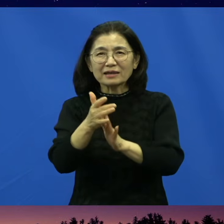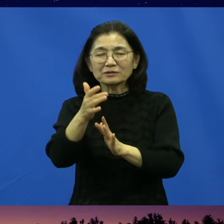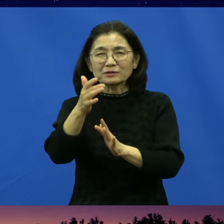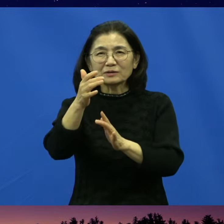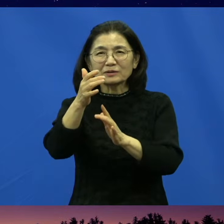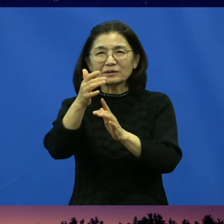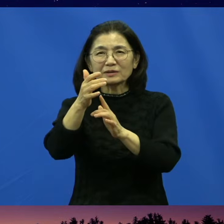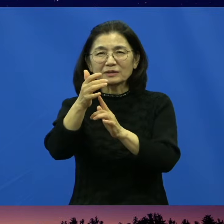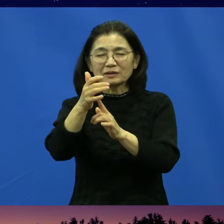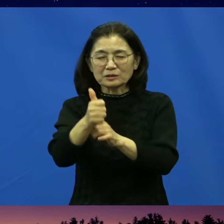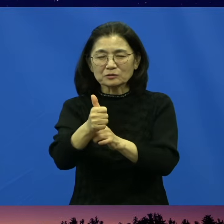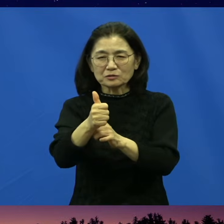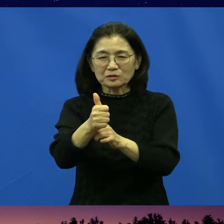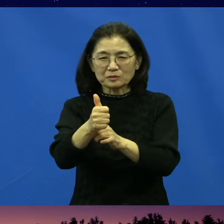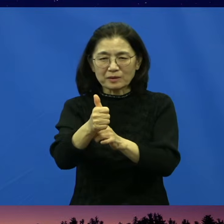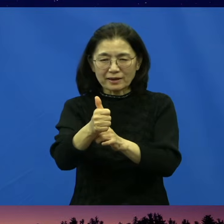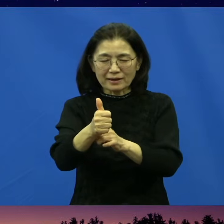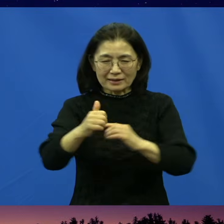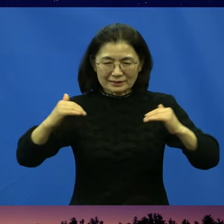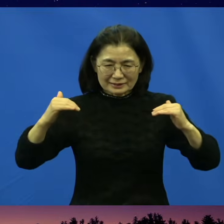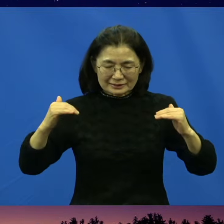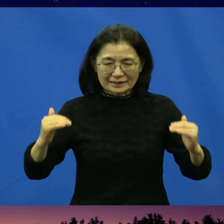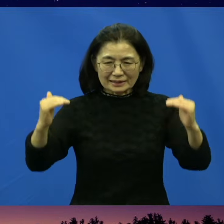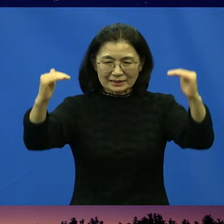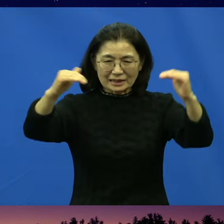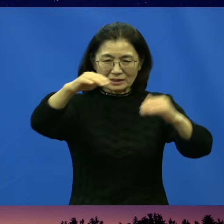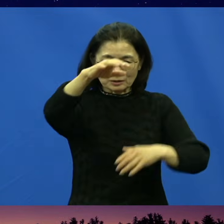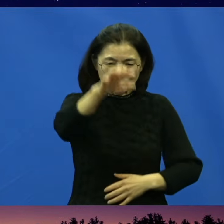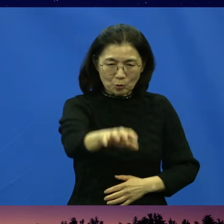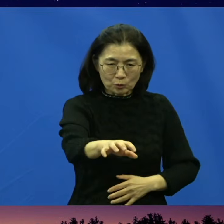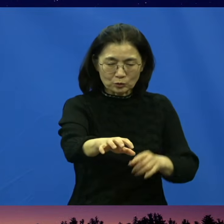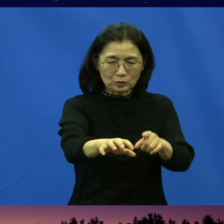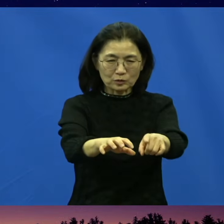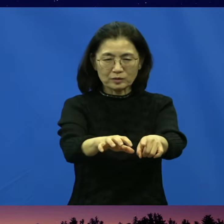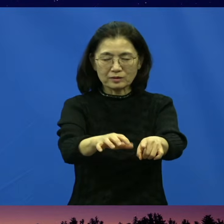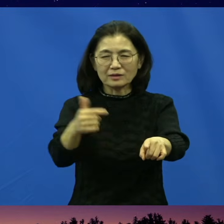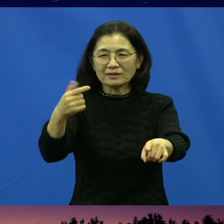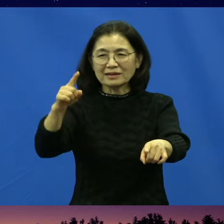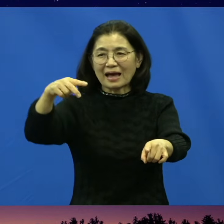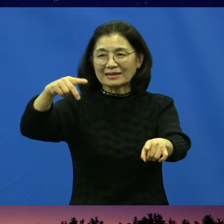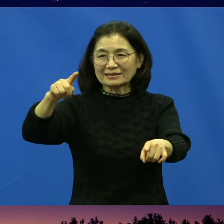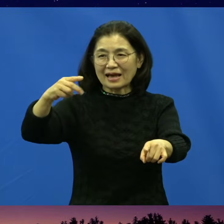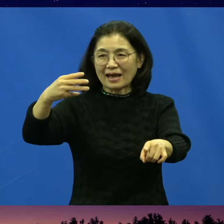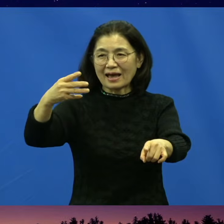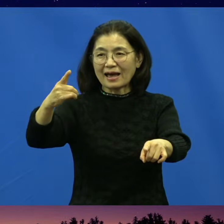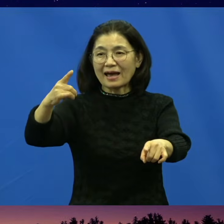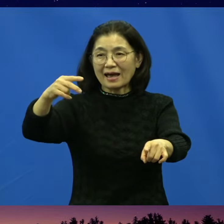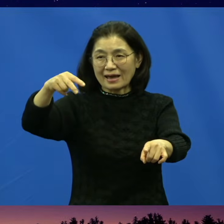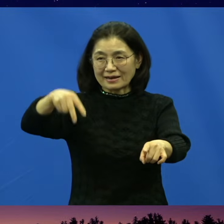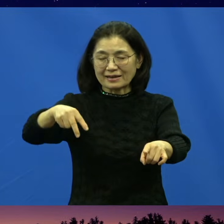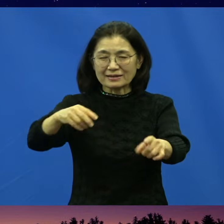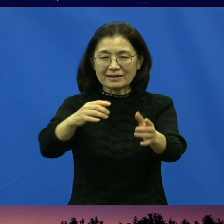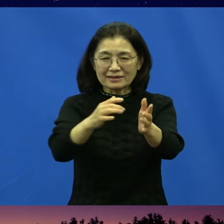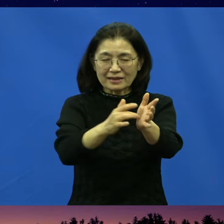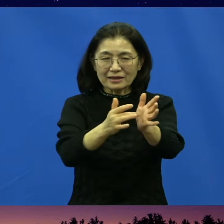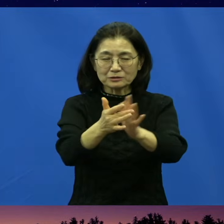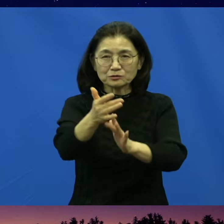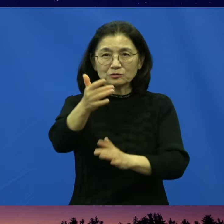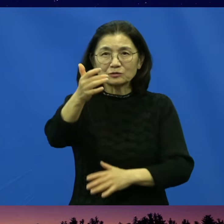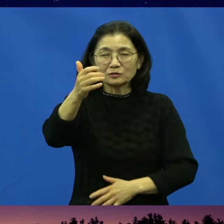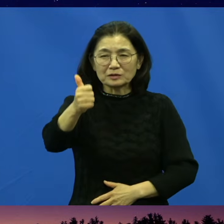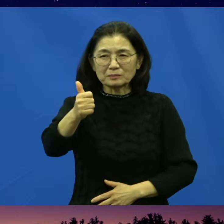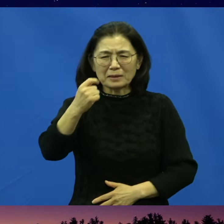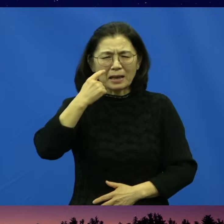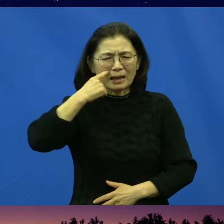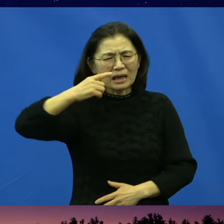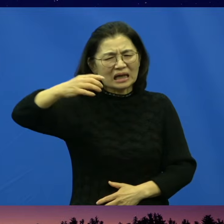그렇게 인식하기도 하지만, 이 당시에 나사렛 예수라는 그 말은 굉장히 예수님을